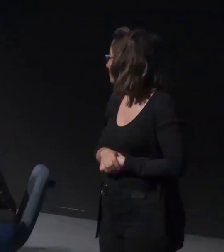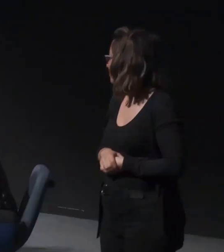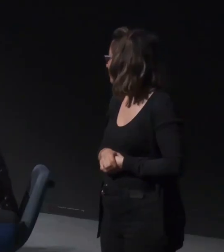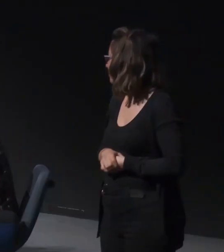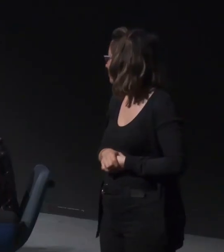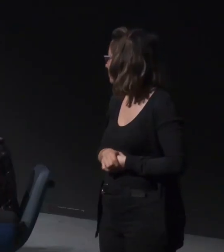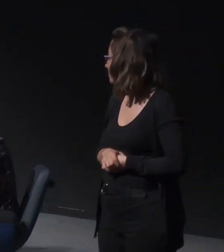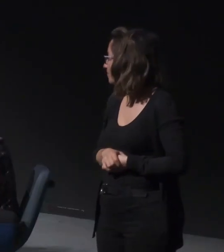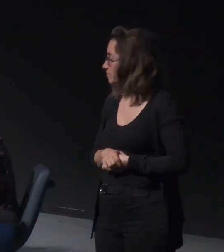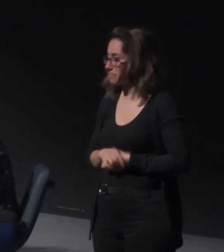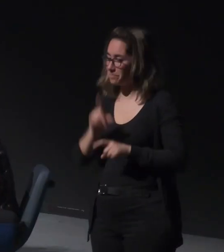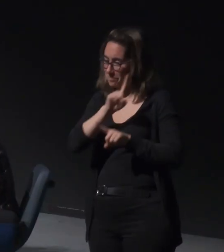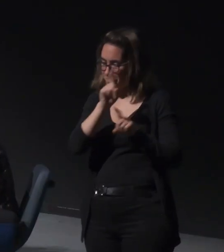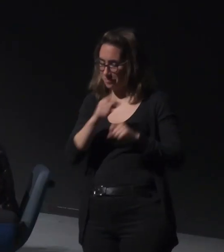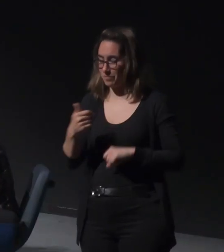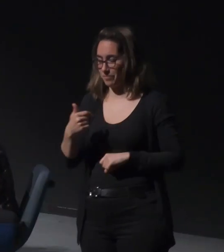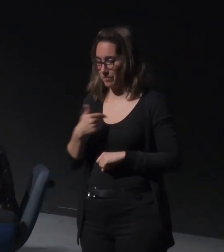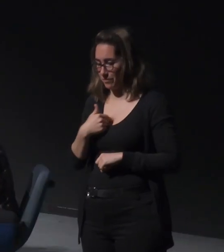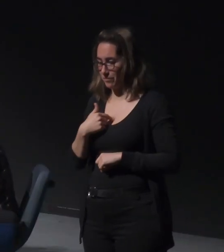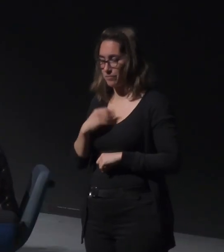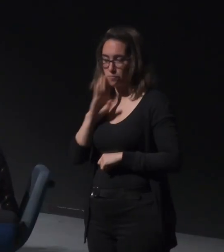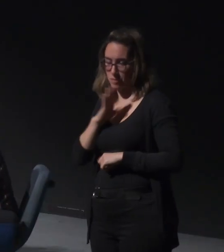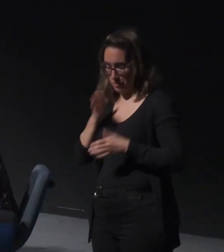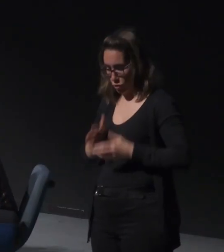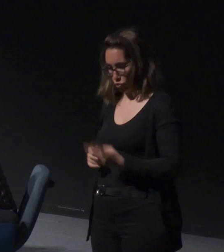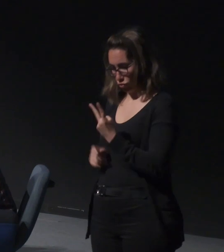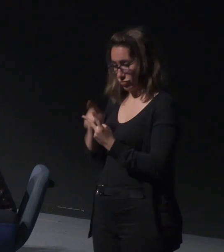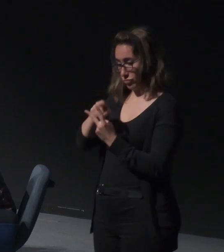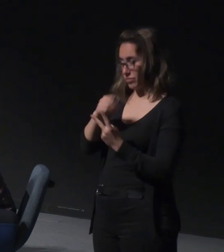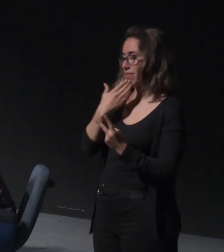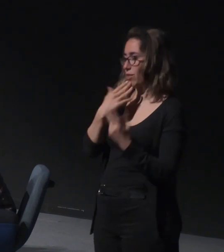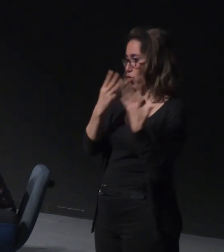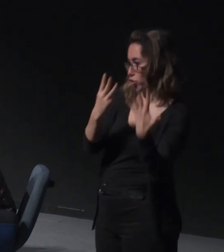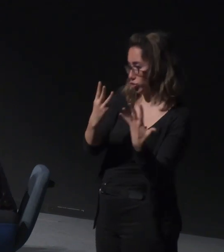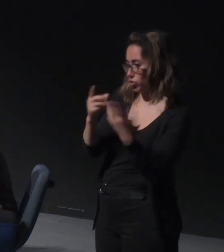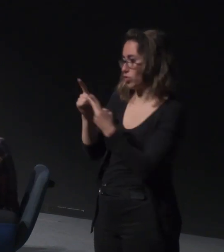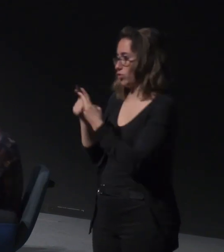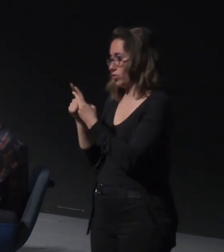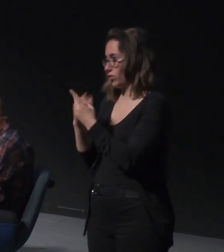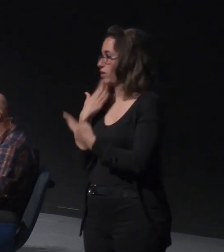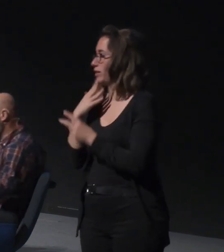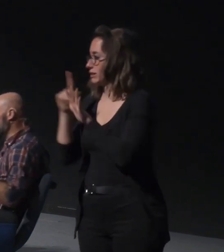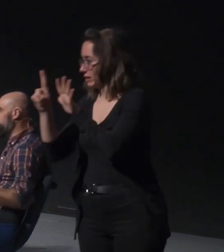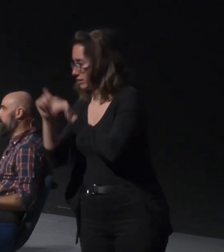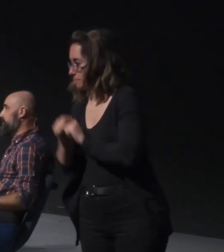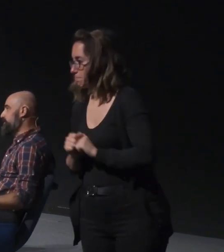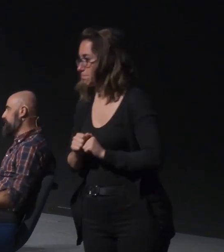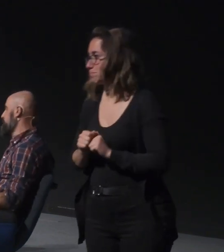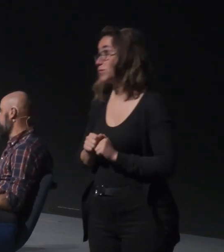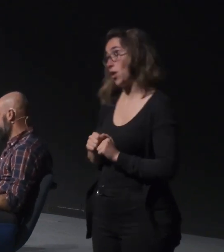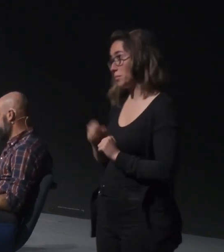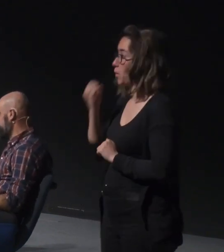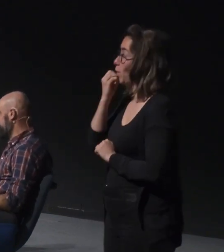A ver, soy madre de 2 niños, uno de 8 años y otro de 6. Estás en la buena etapa todavía.